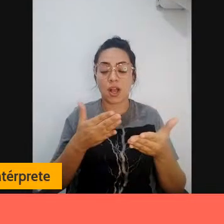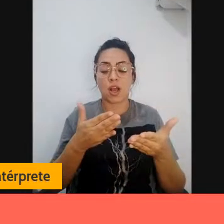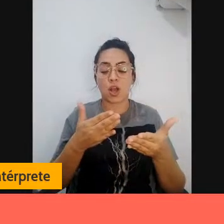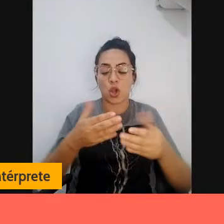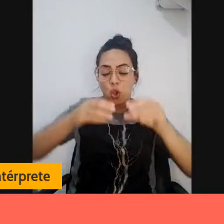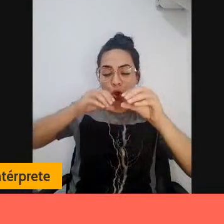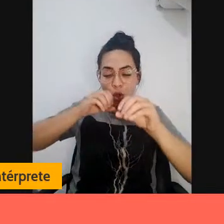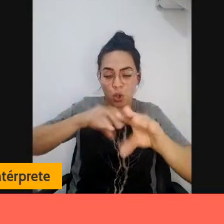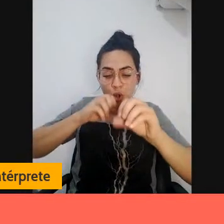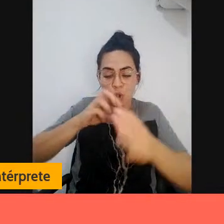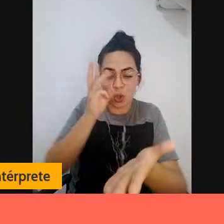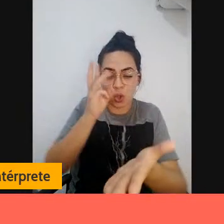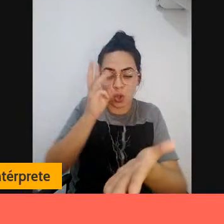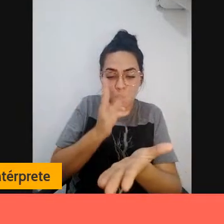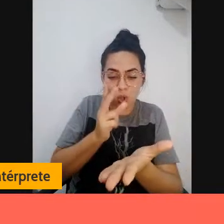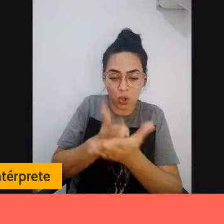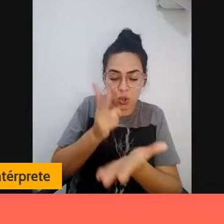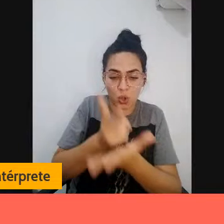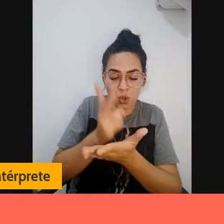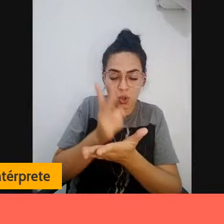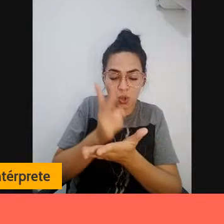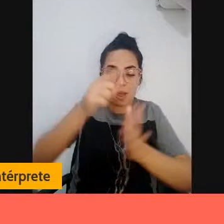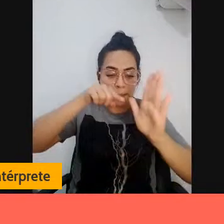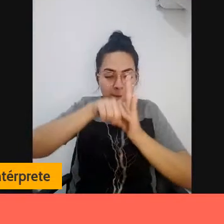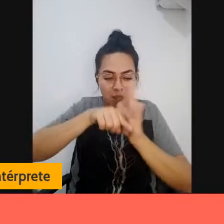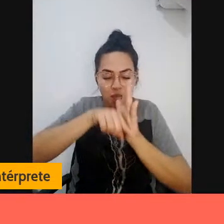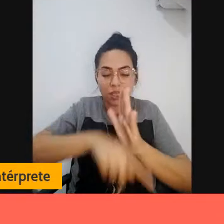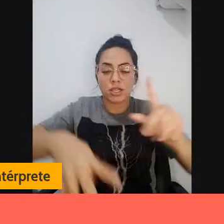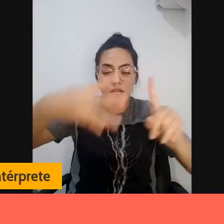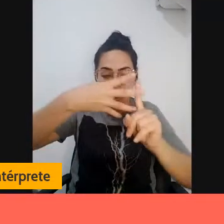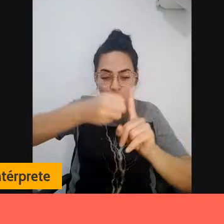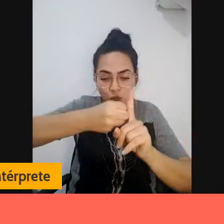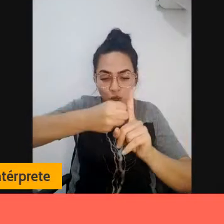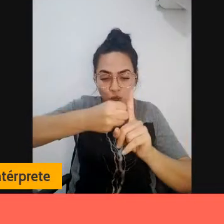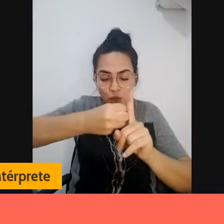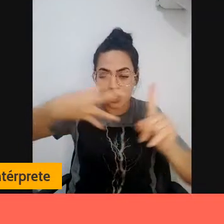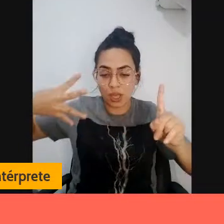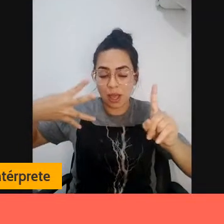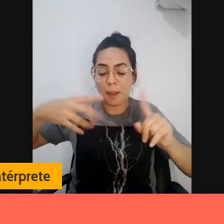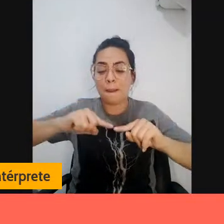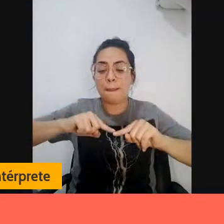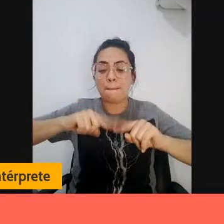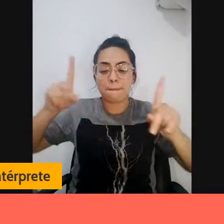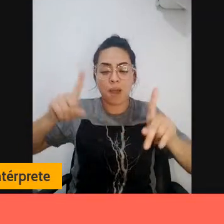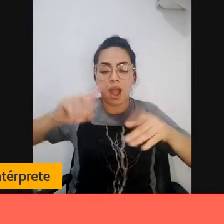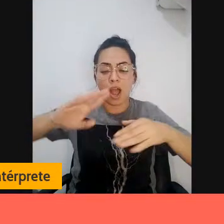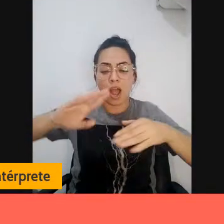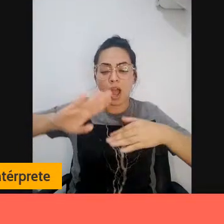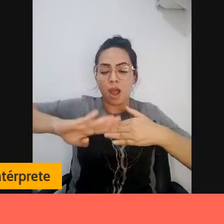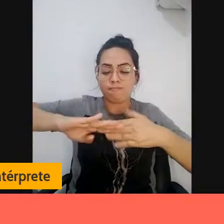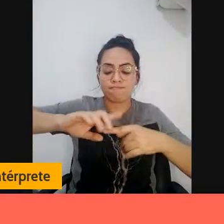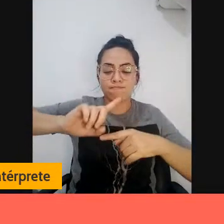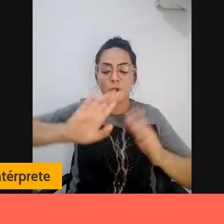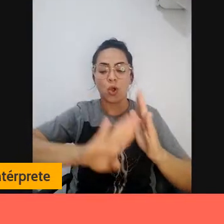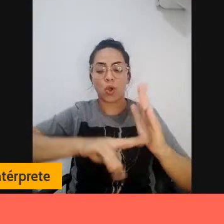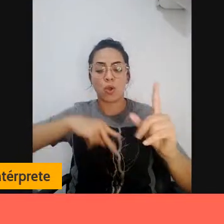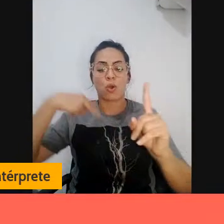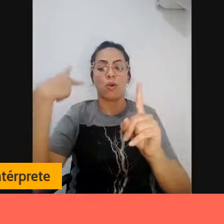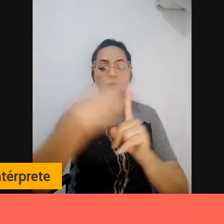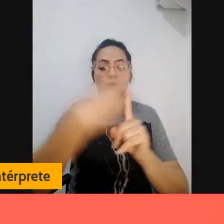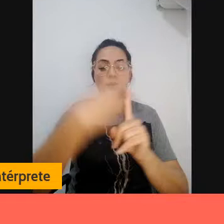a pesquisa e a extensão, mas o maior destes é a